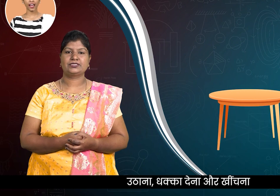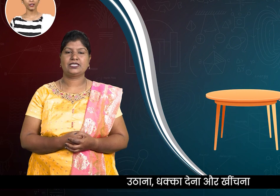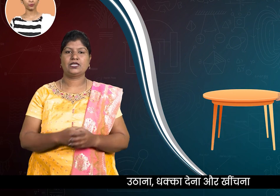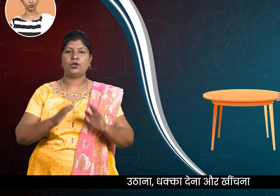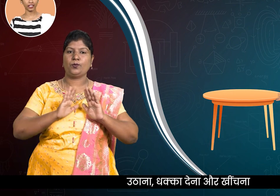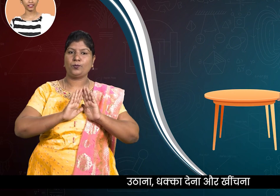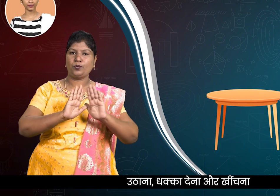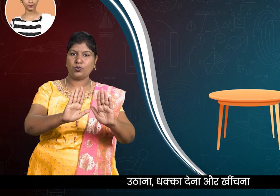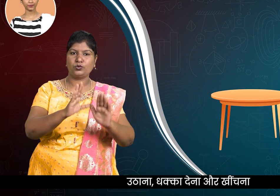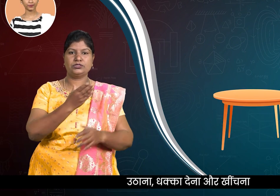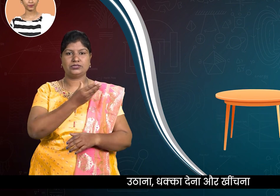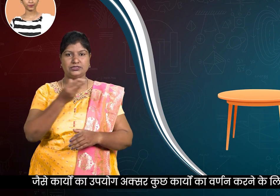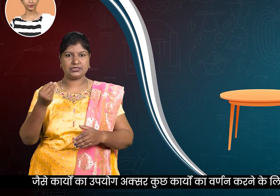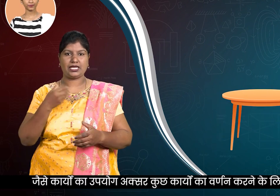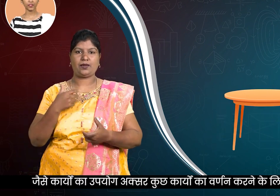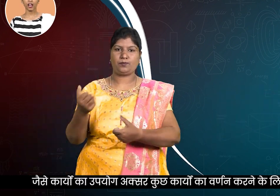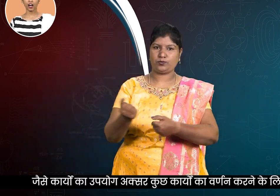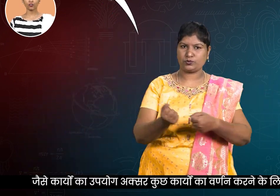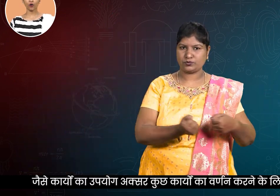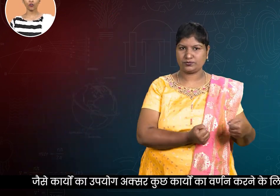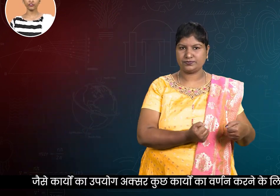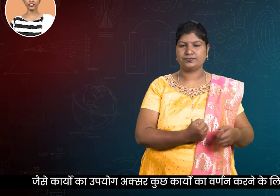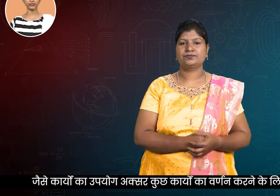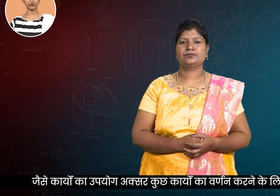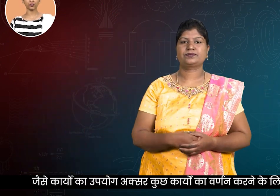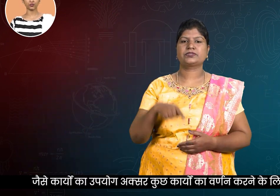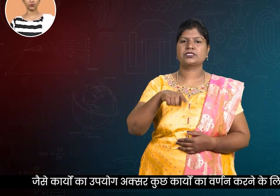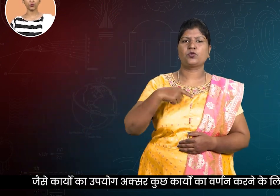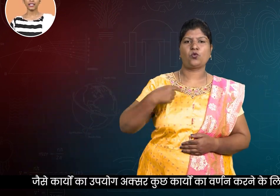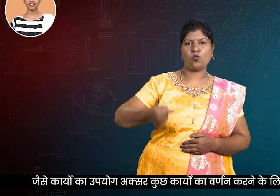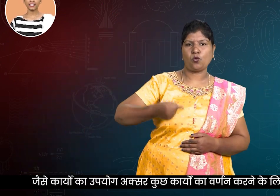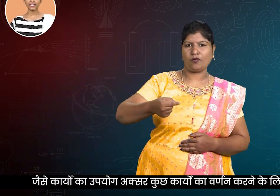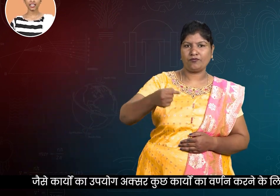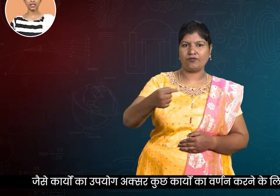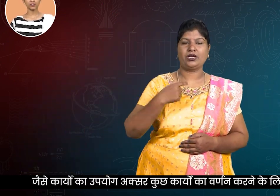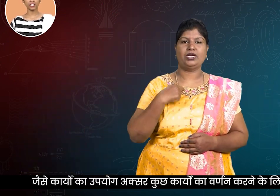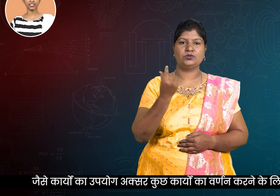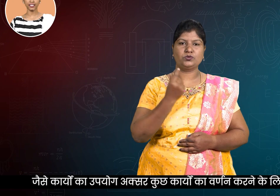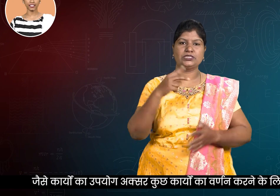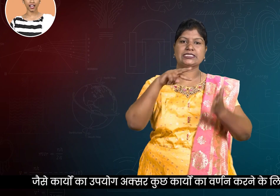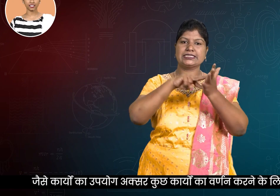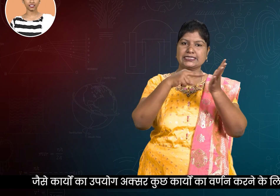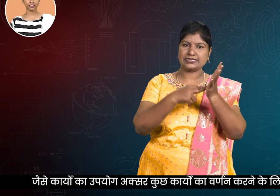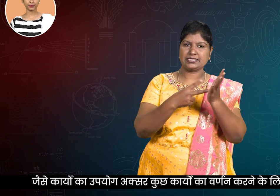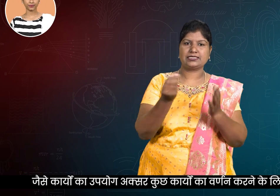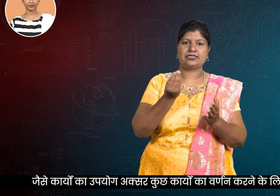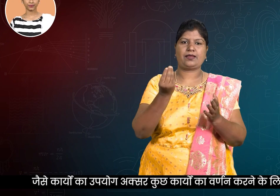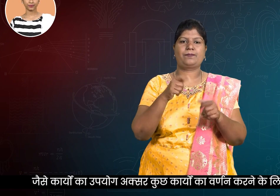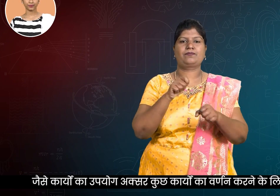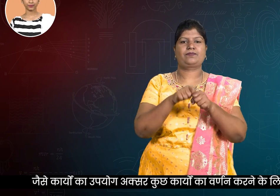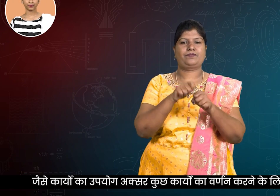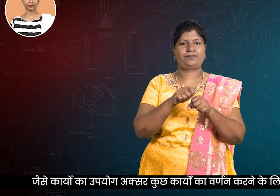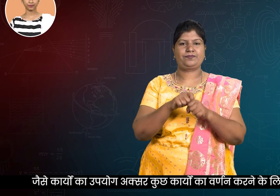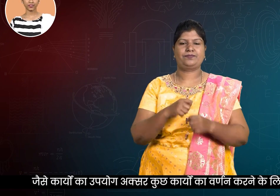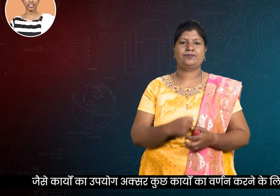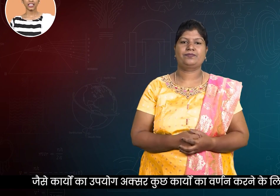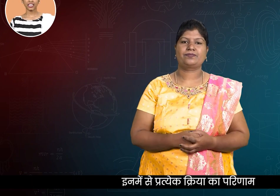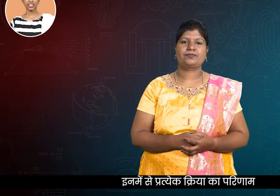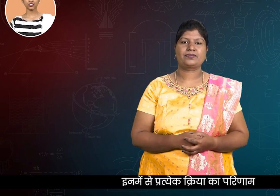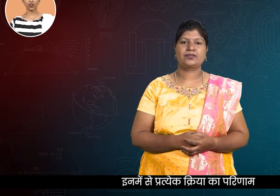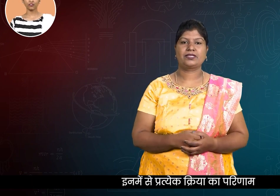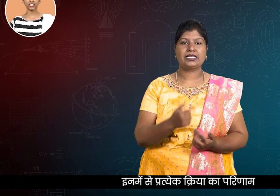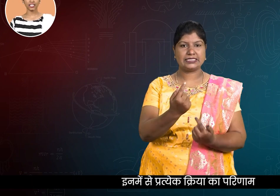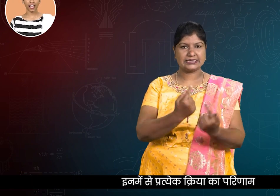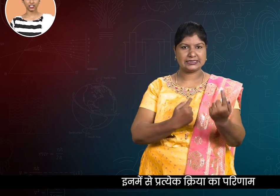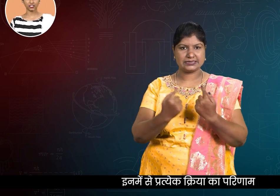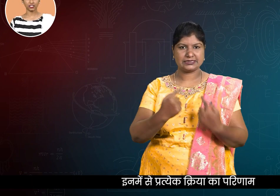धक्का देना और खींचना जैसे कारणों का उपयोग अक्सर कुछ कार्यों का वर्णन करने के लिए किया जाता है।